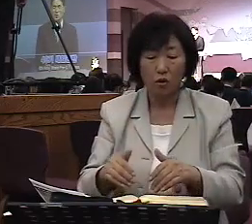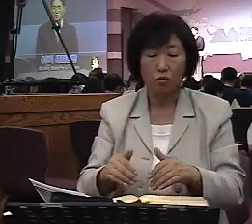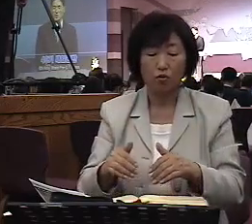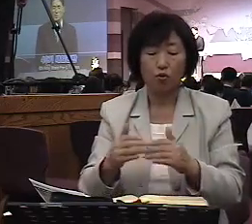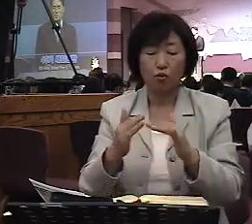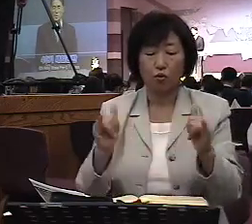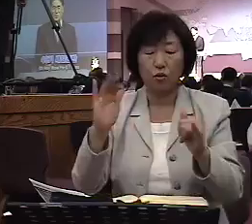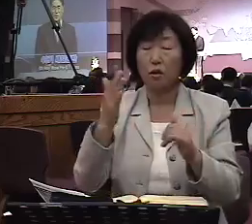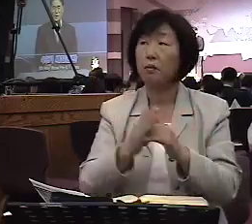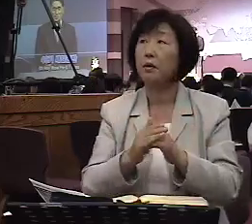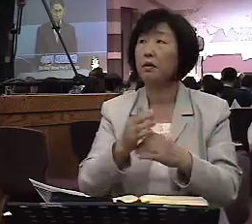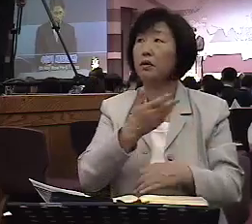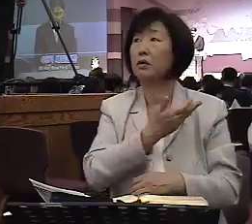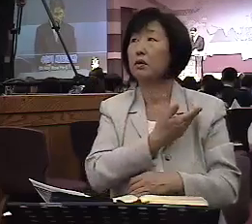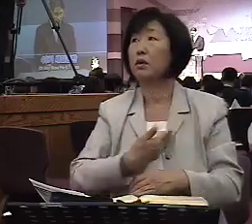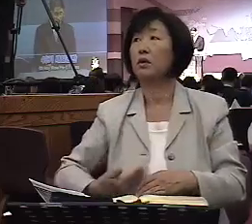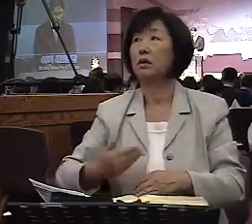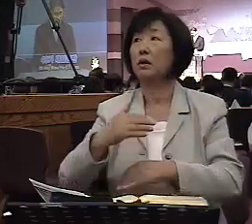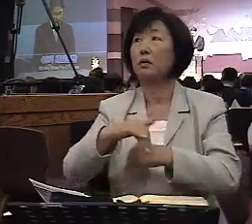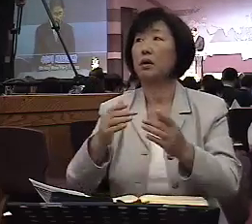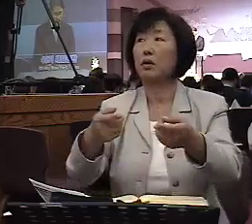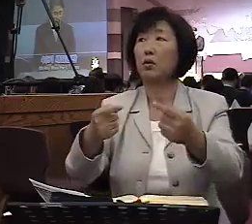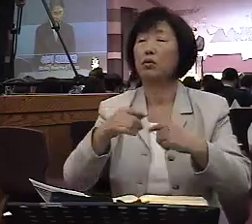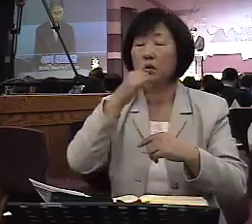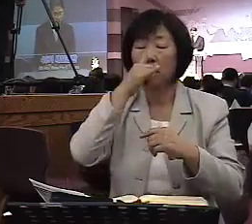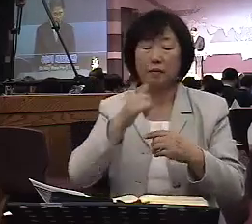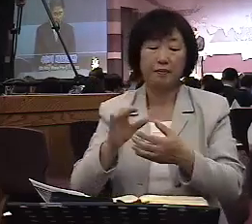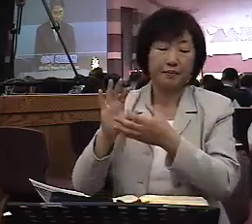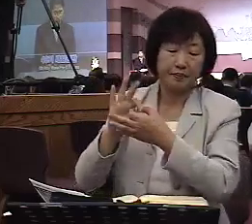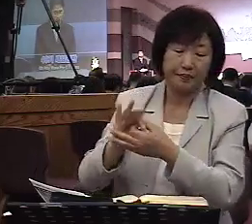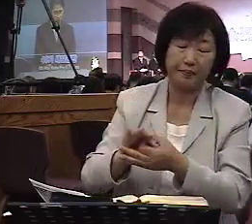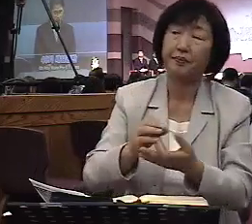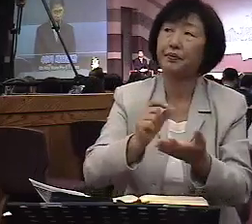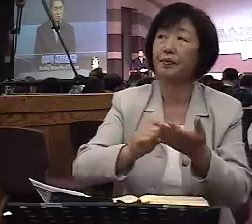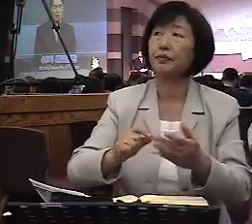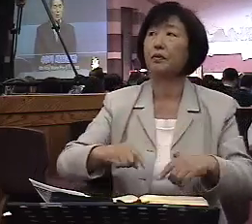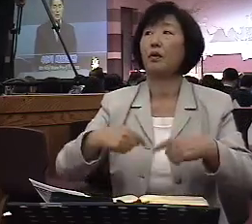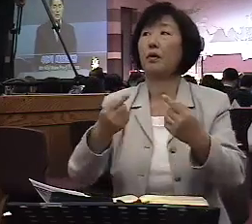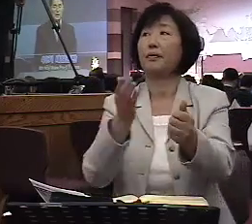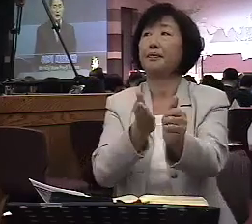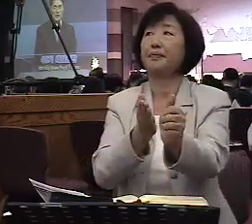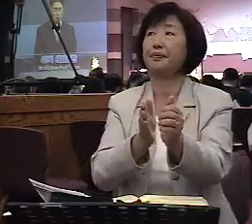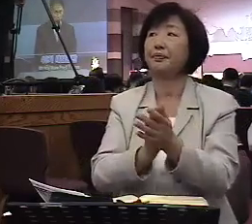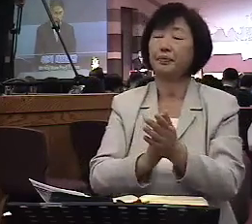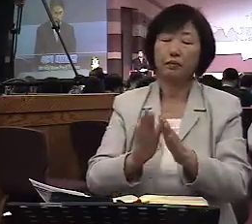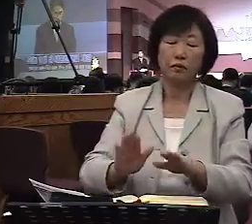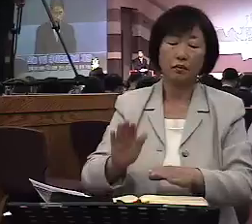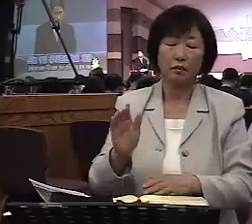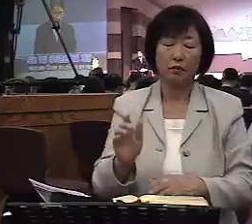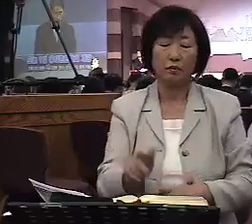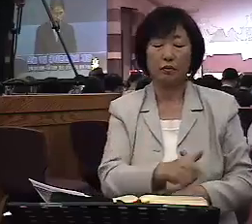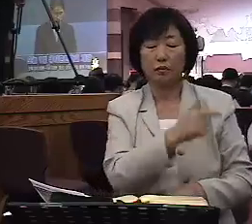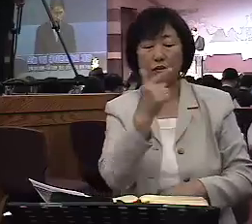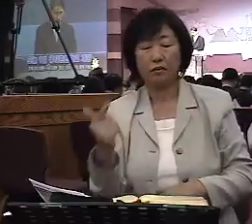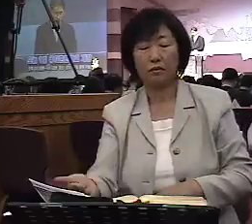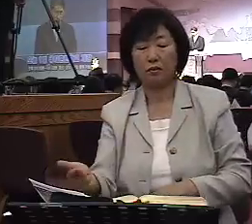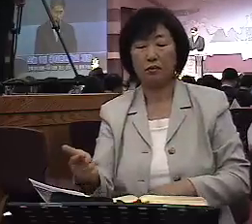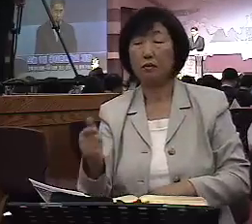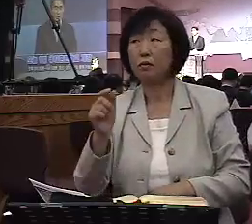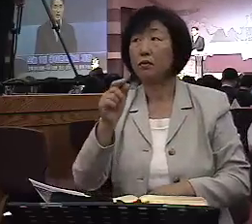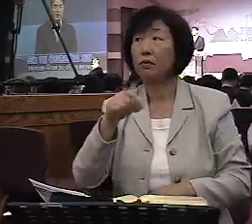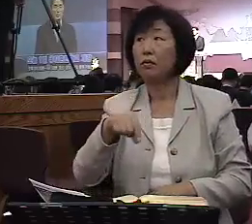제자반에 들어오실 수 있습니다. 접수하고 있습니다. 계속 신청해 주시기 바랍니다. 오늘 1일 큐티 훈련